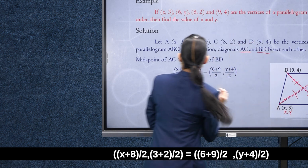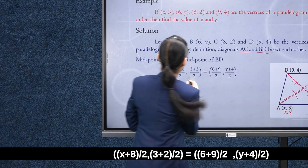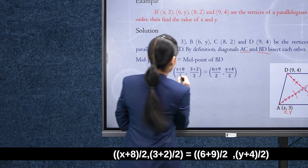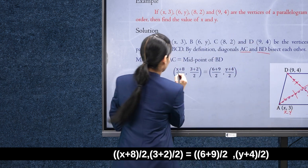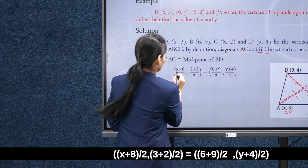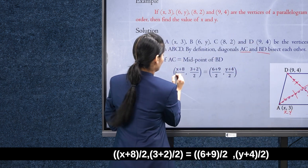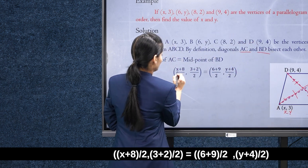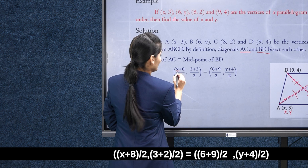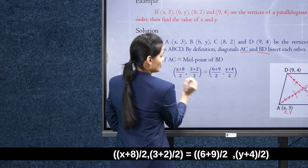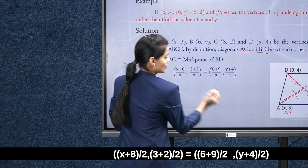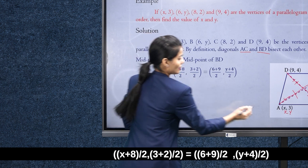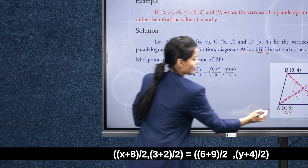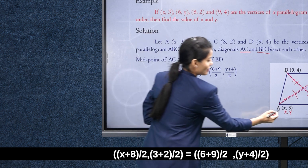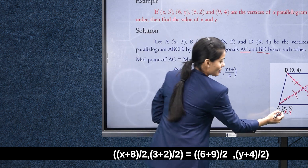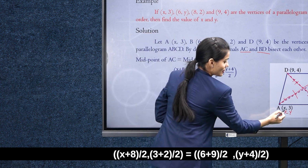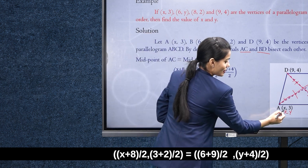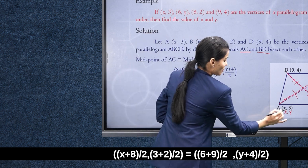by 2.